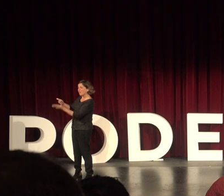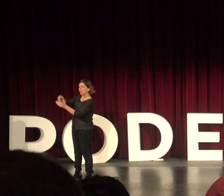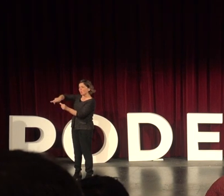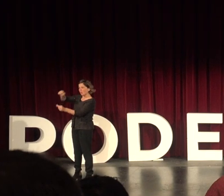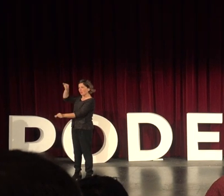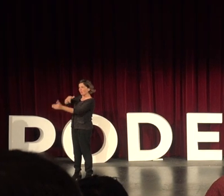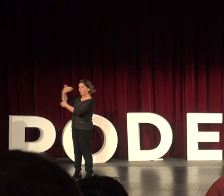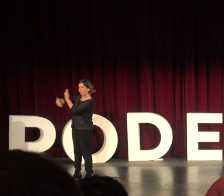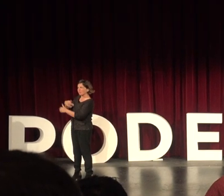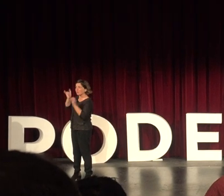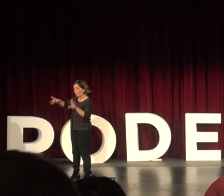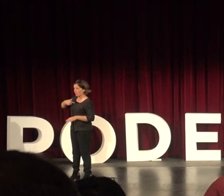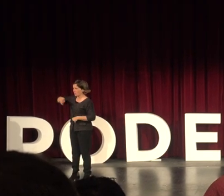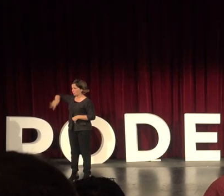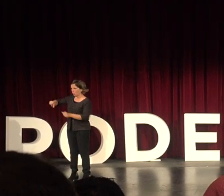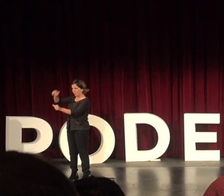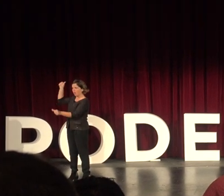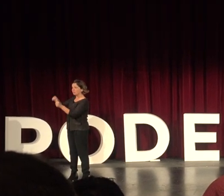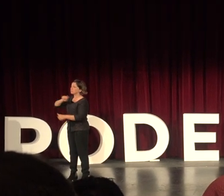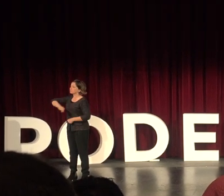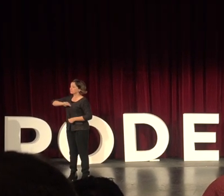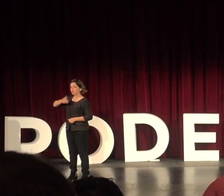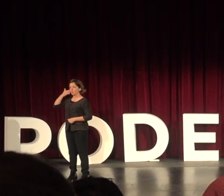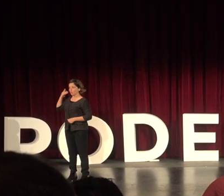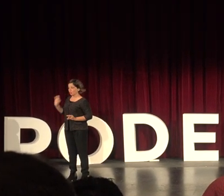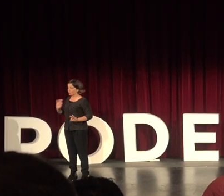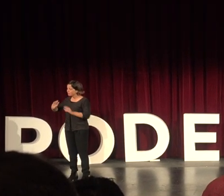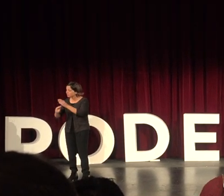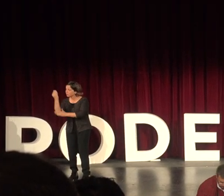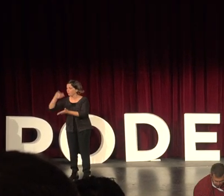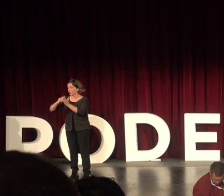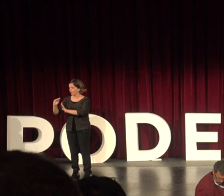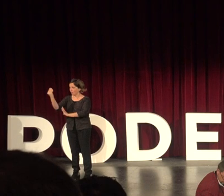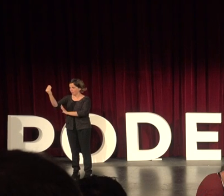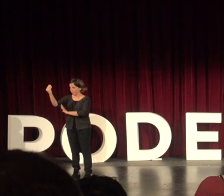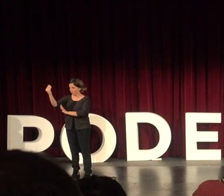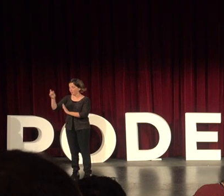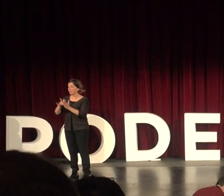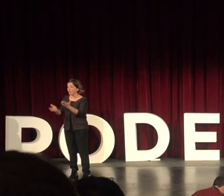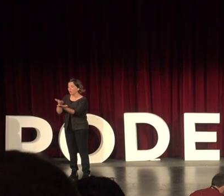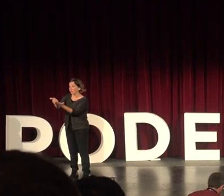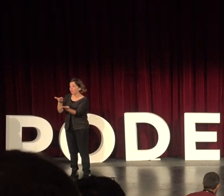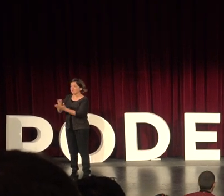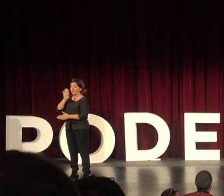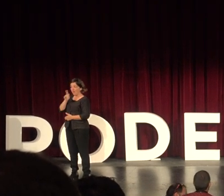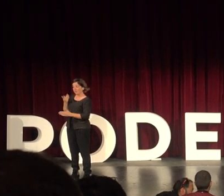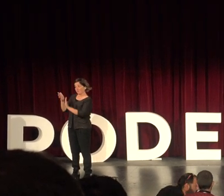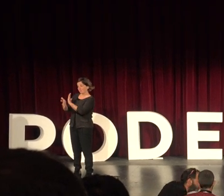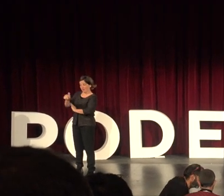hecho un proceso similar, y es para que nos sintamos de verdad muy orgullosos de él. Con las propuestas que acabamos de